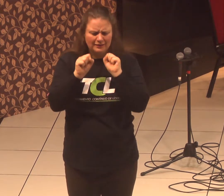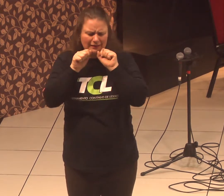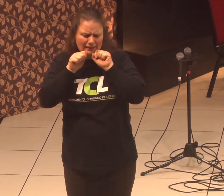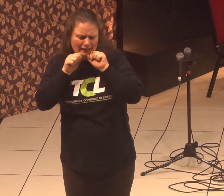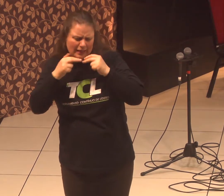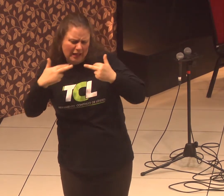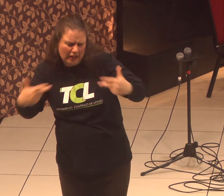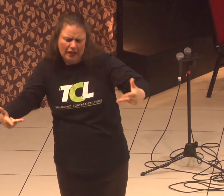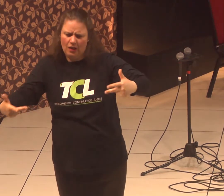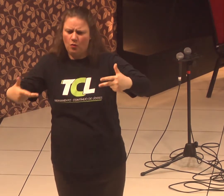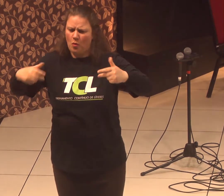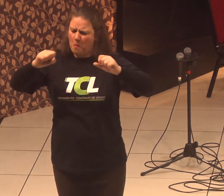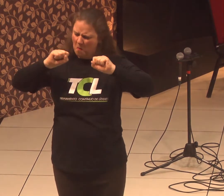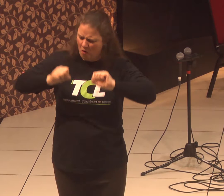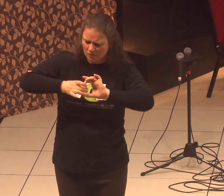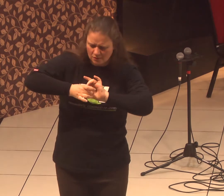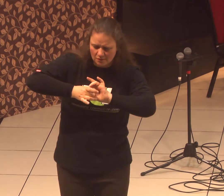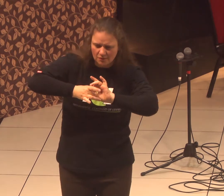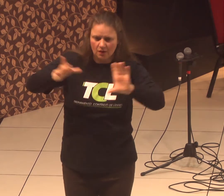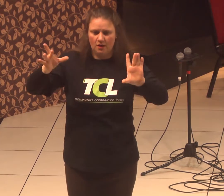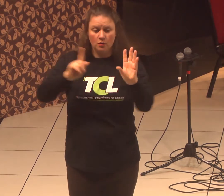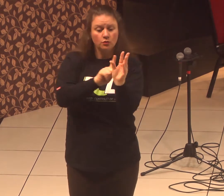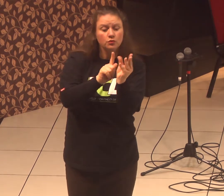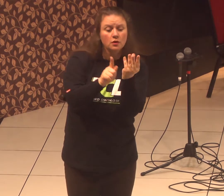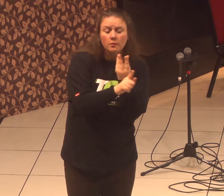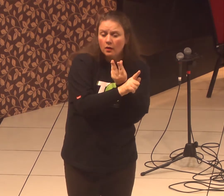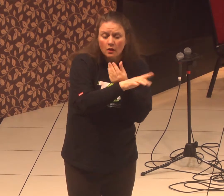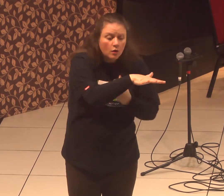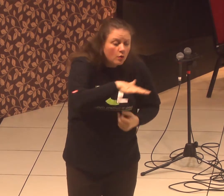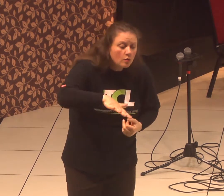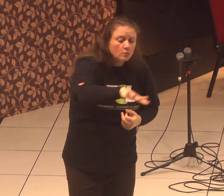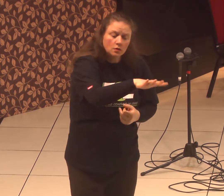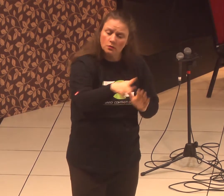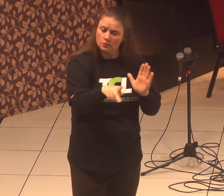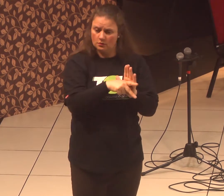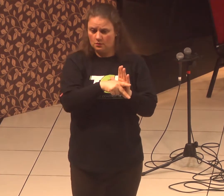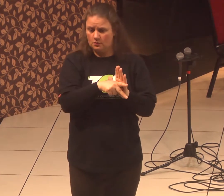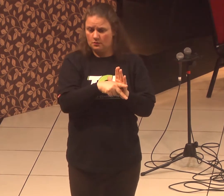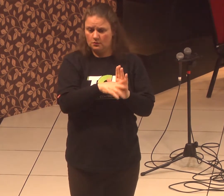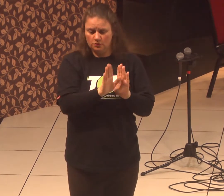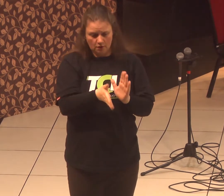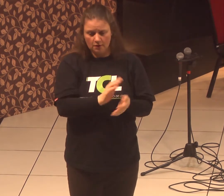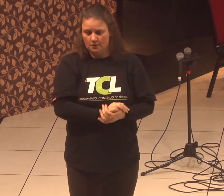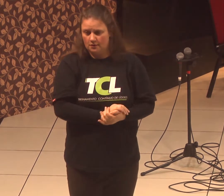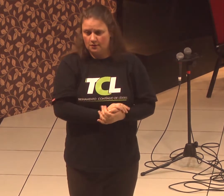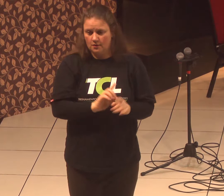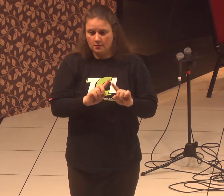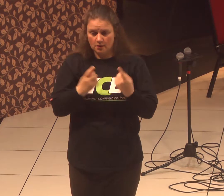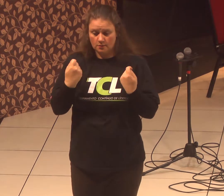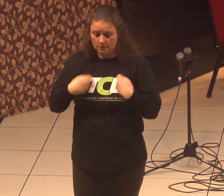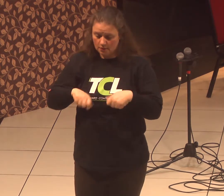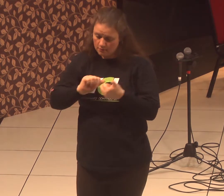fala. Né, enfim, você está no GP, é esse ambiente. Mas nós precisamos nos